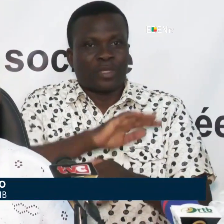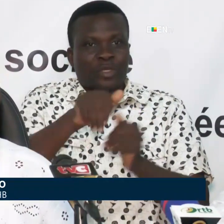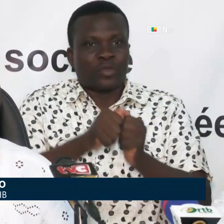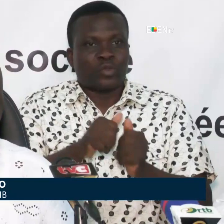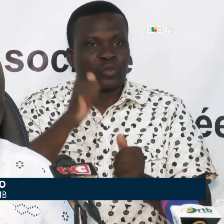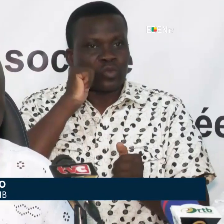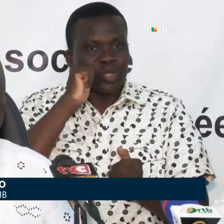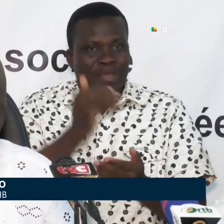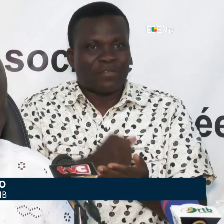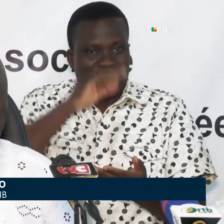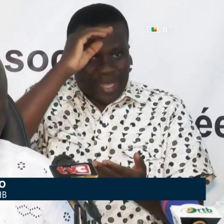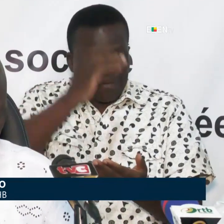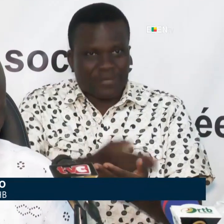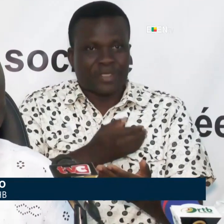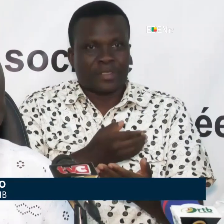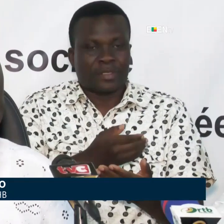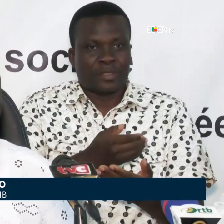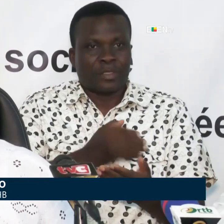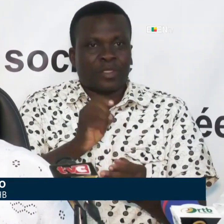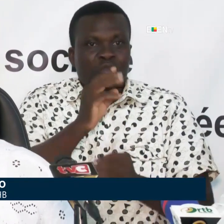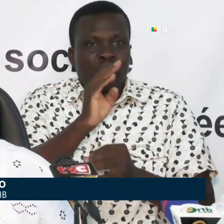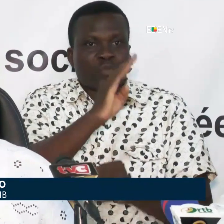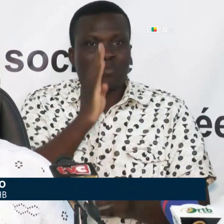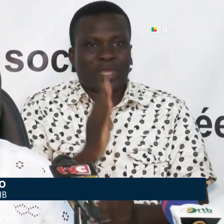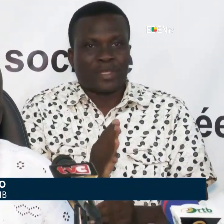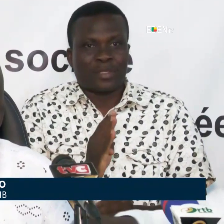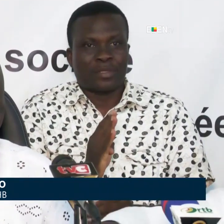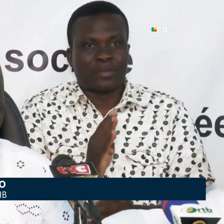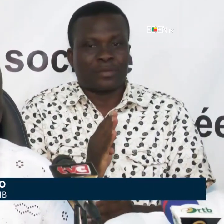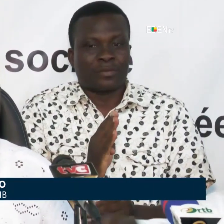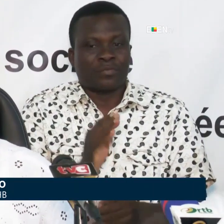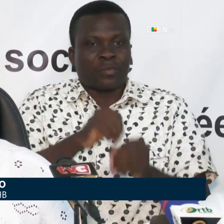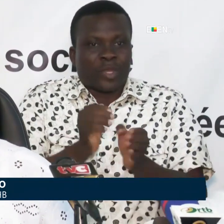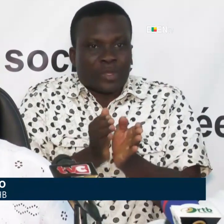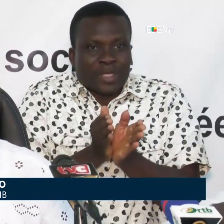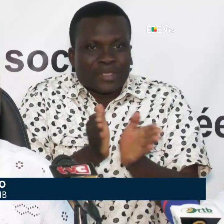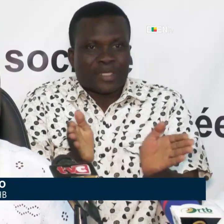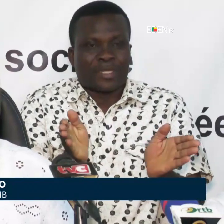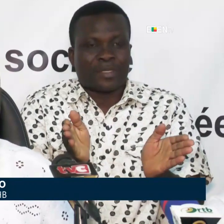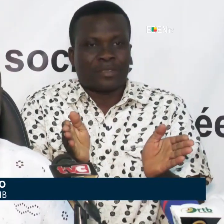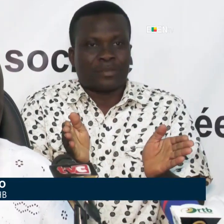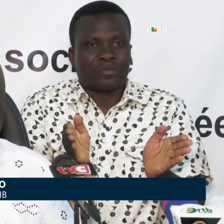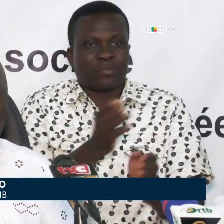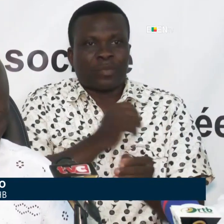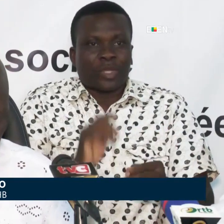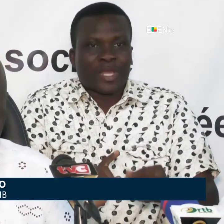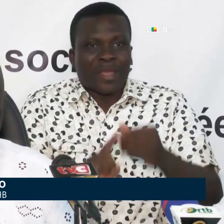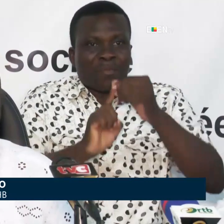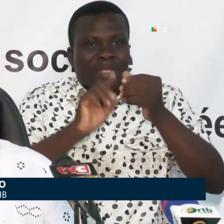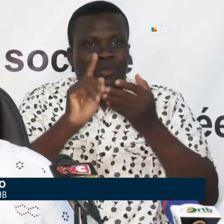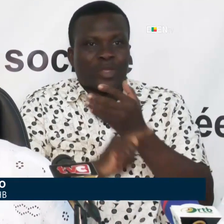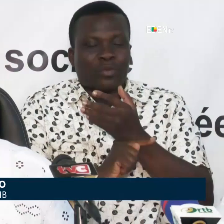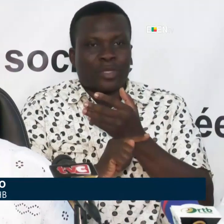les filles et fils du Bénin, en général, et